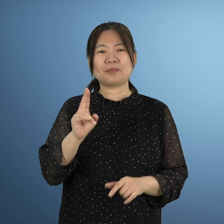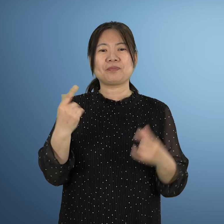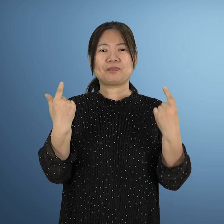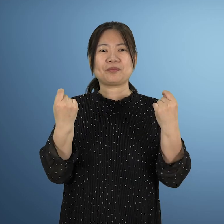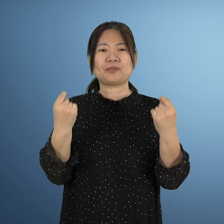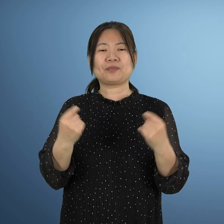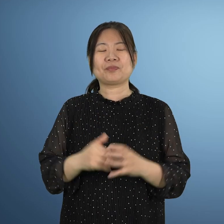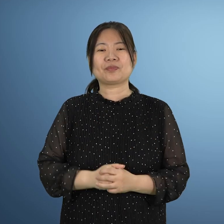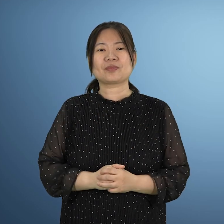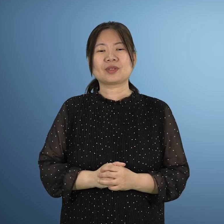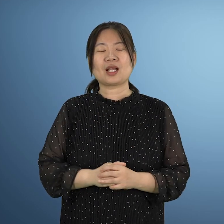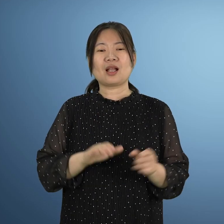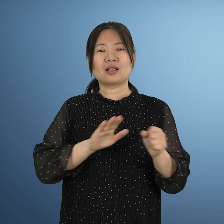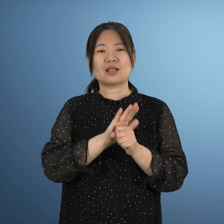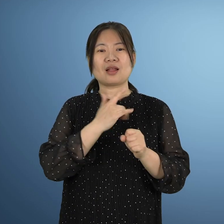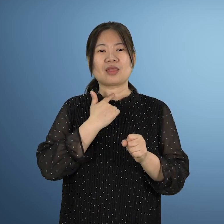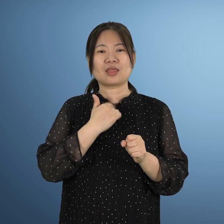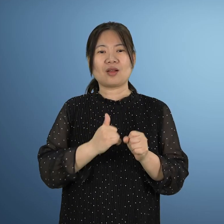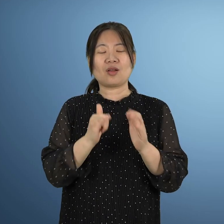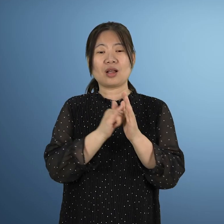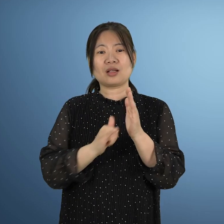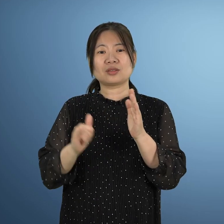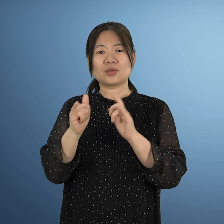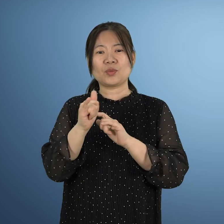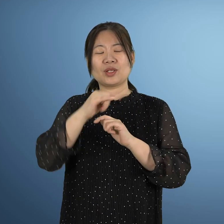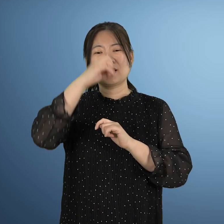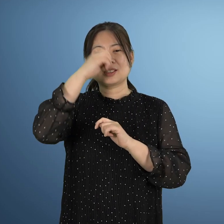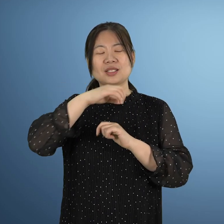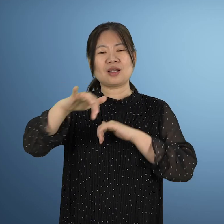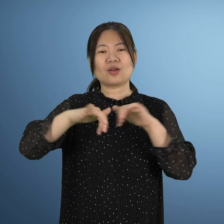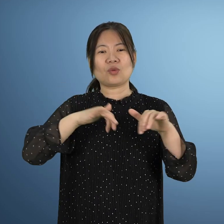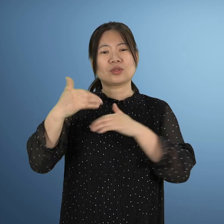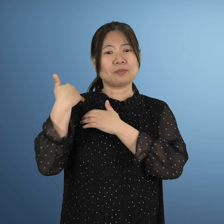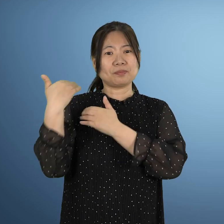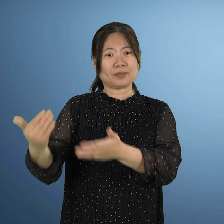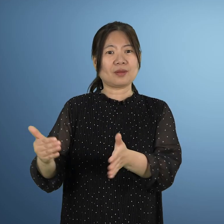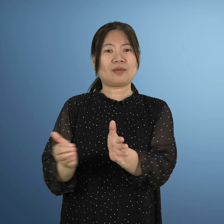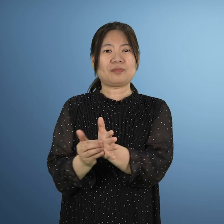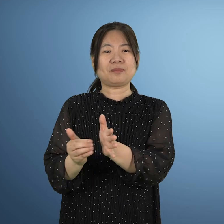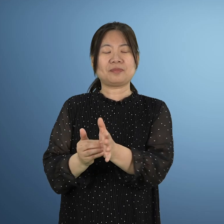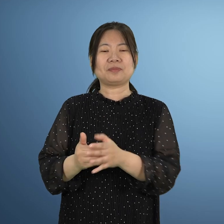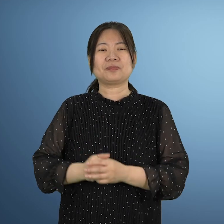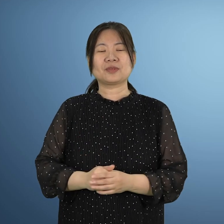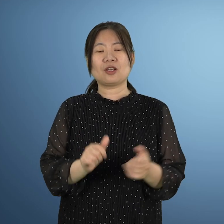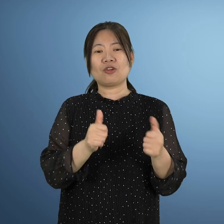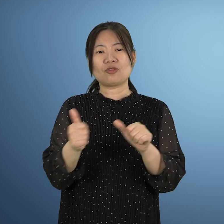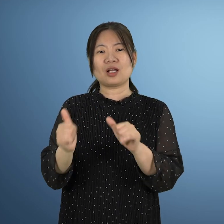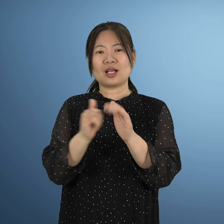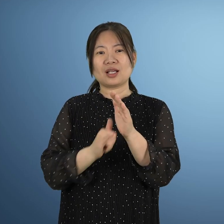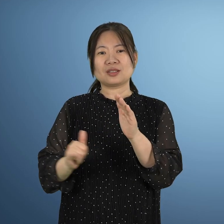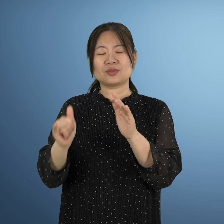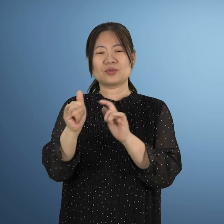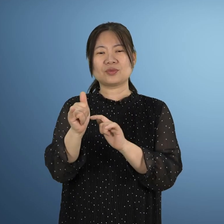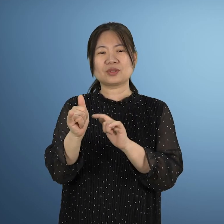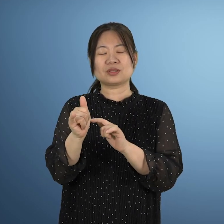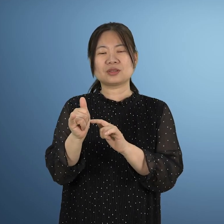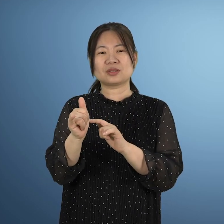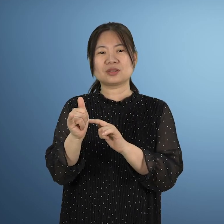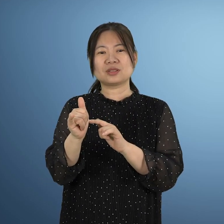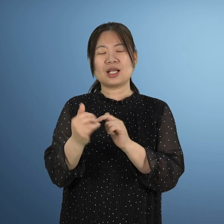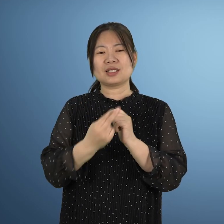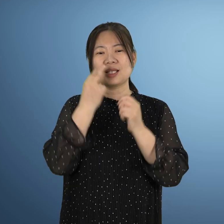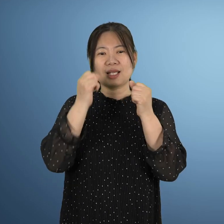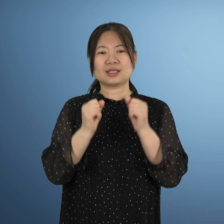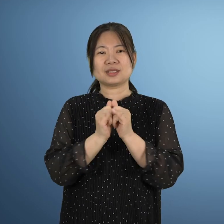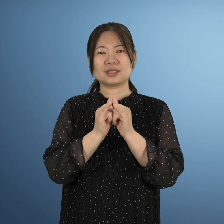피폐해졌겠어요. 사랑했던 가족들을 그냥 거리에 방치해 두고 죽어가는 가족들을